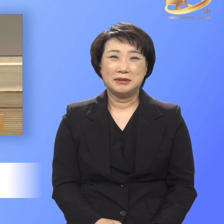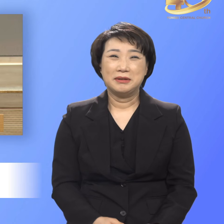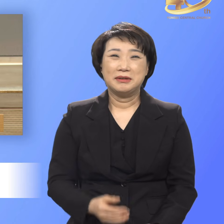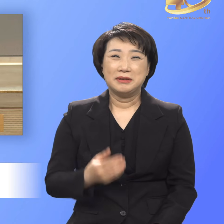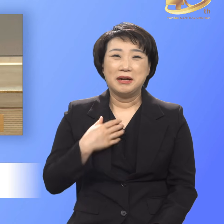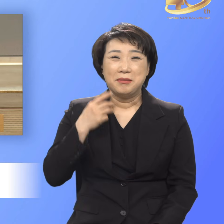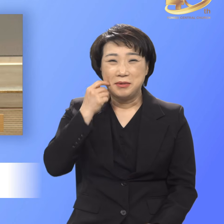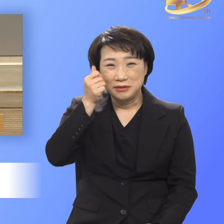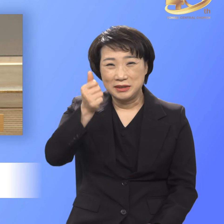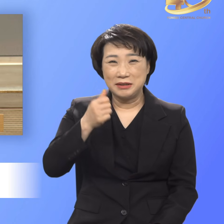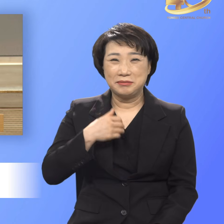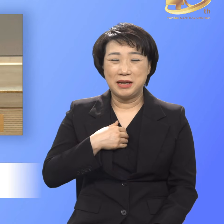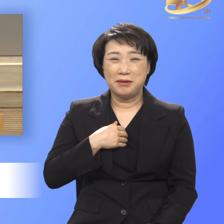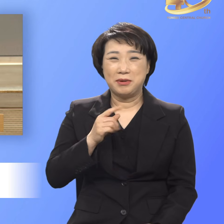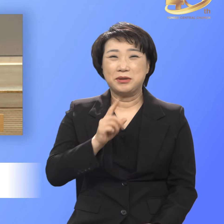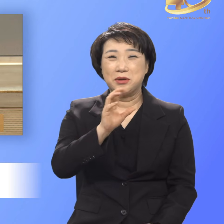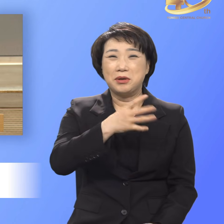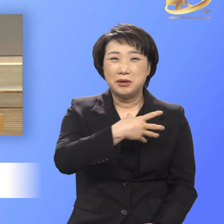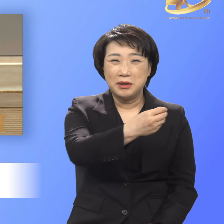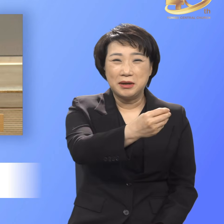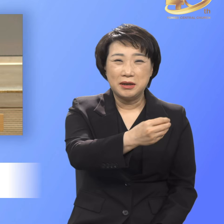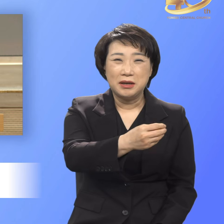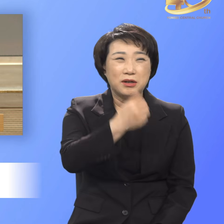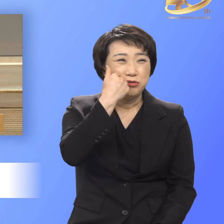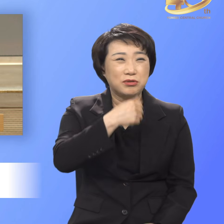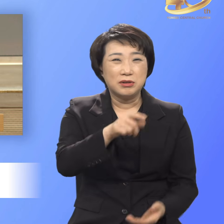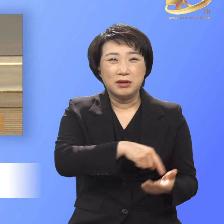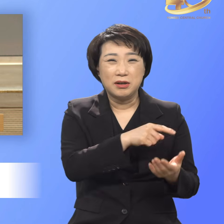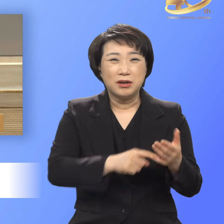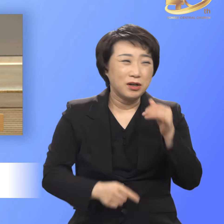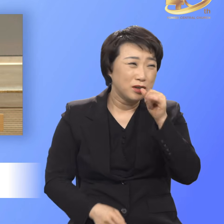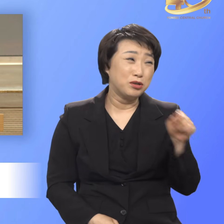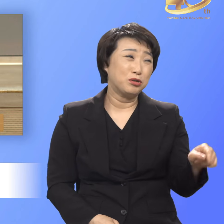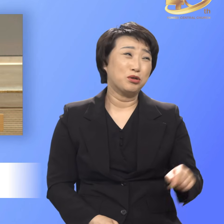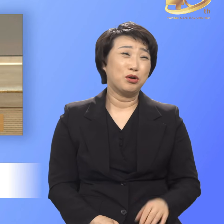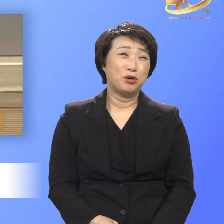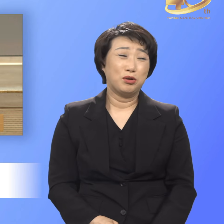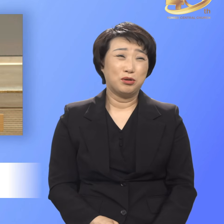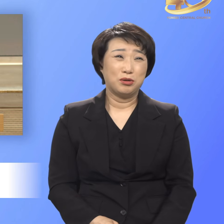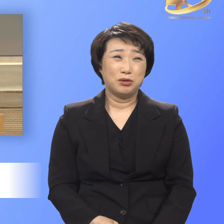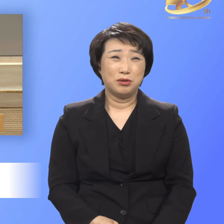목사님은 돈 떼먹은 사람이 있어. 목사님한테